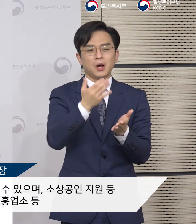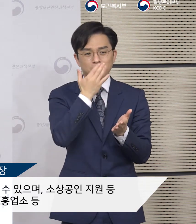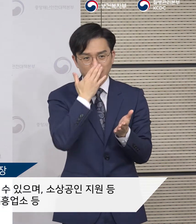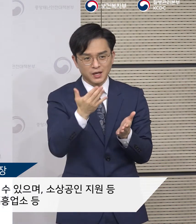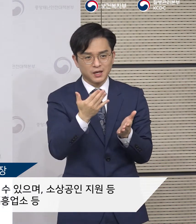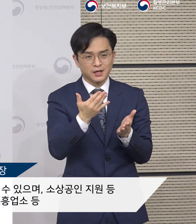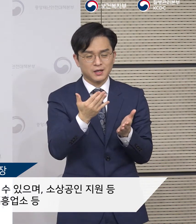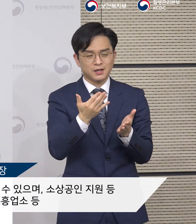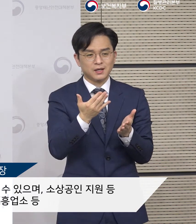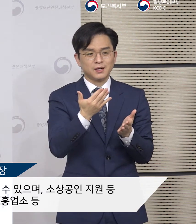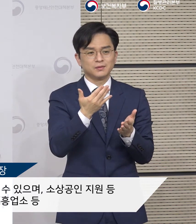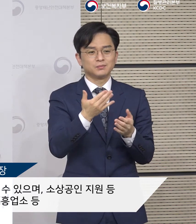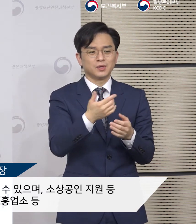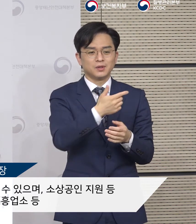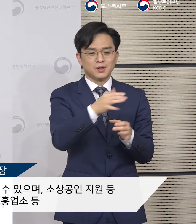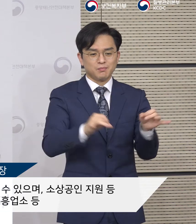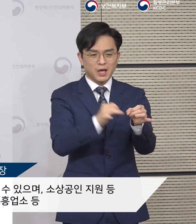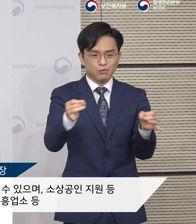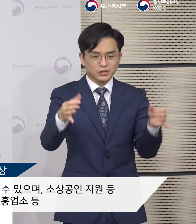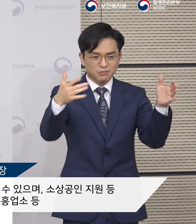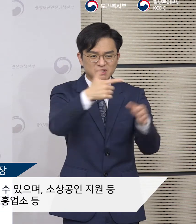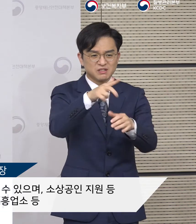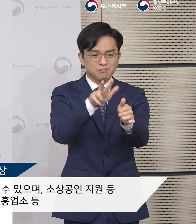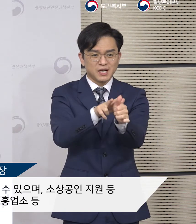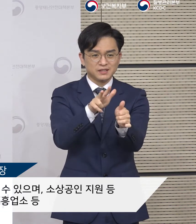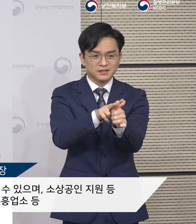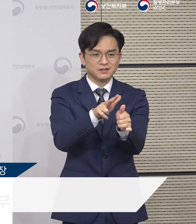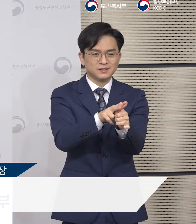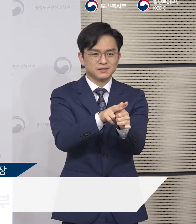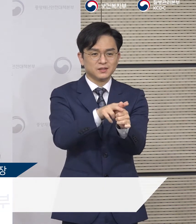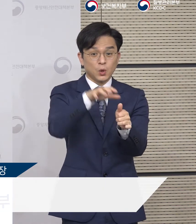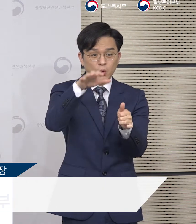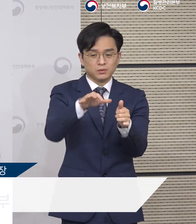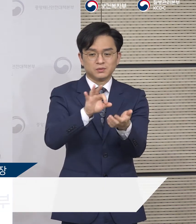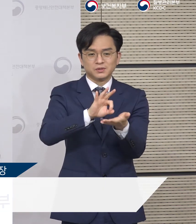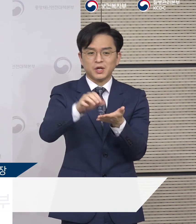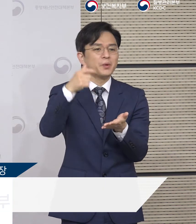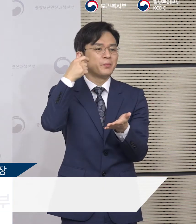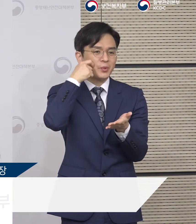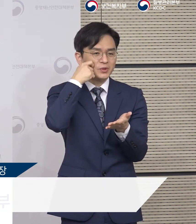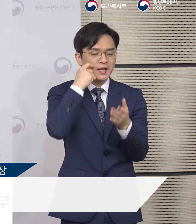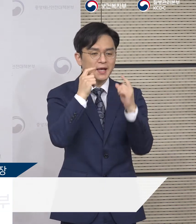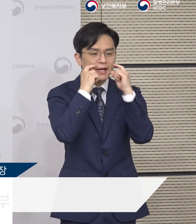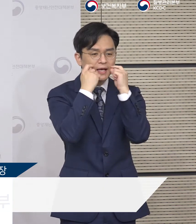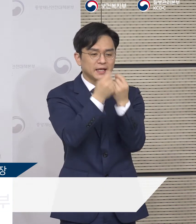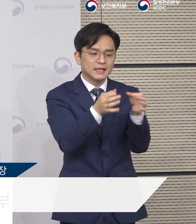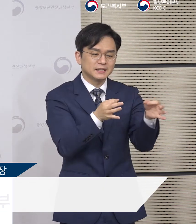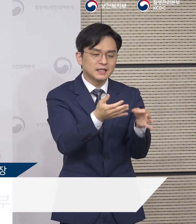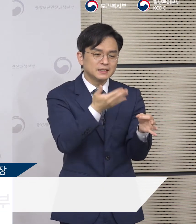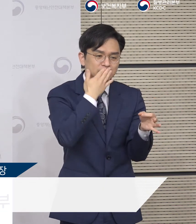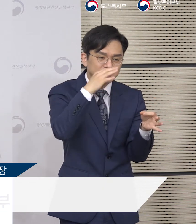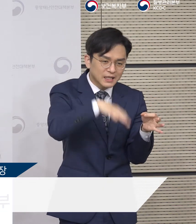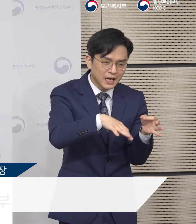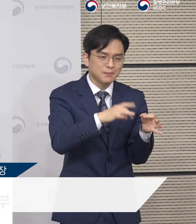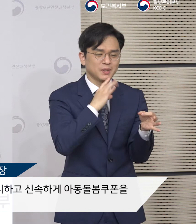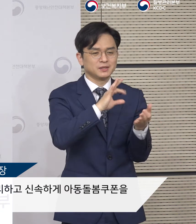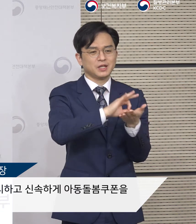경제 활성화를 위해 백화점, 대형마트, 유흥업소 등 일부 매장에서의 사용은 제한됩니다.